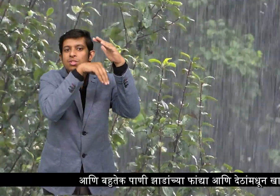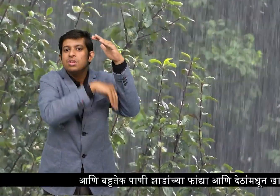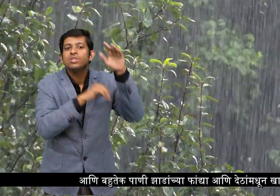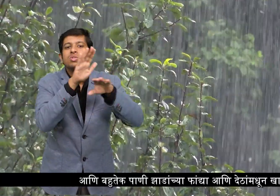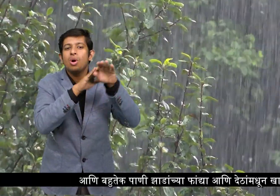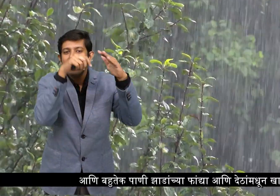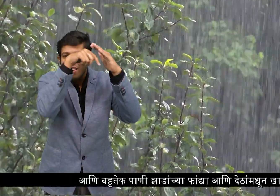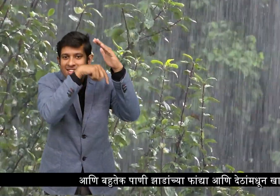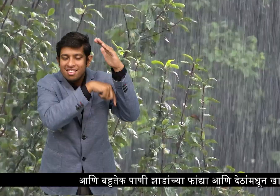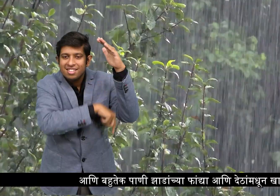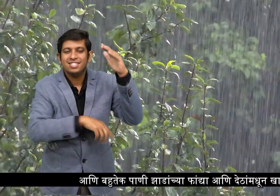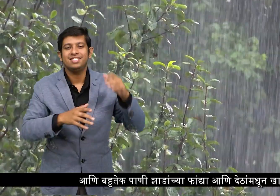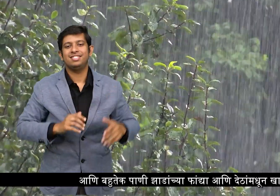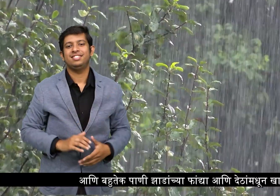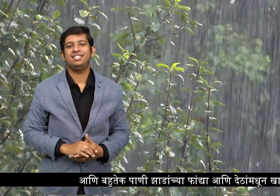आणि देठांमधून खाली येत होते.